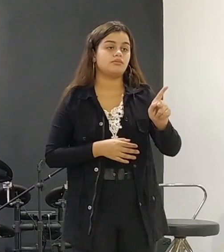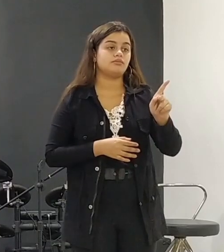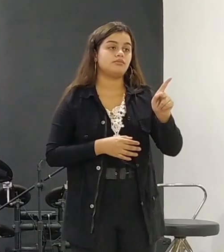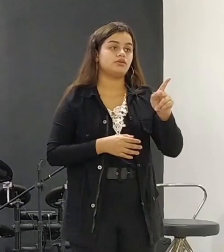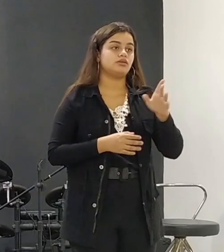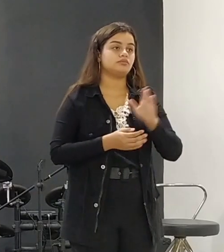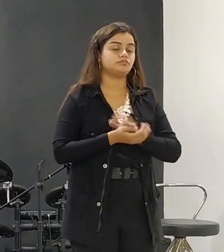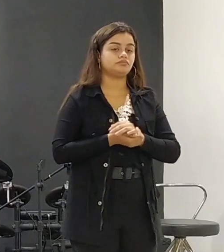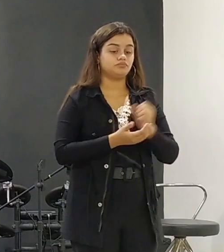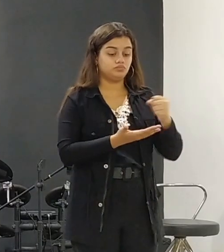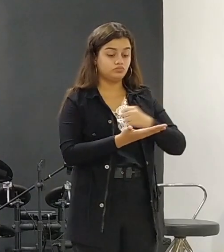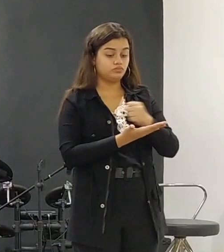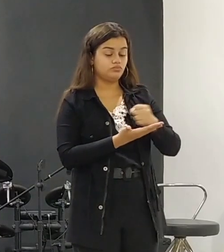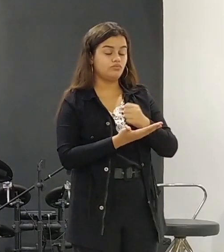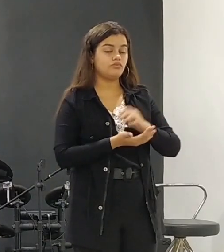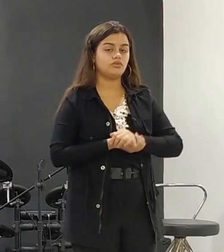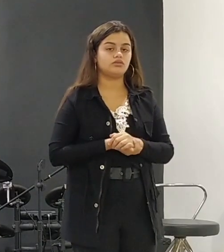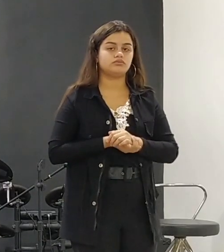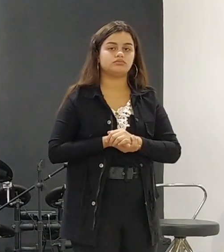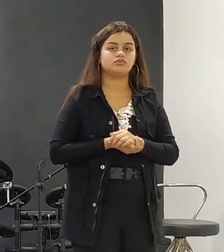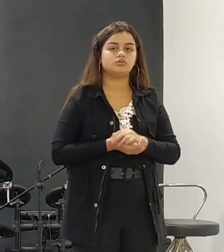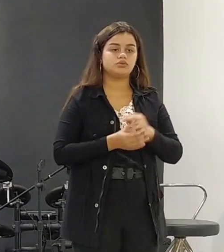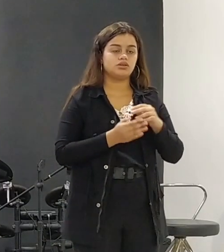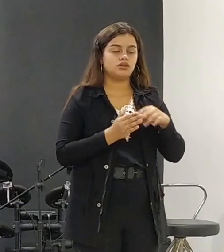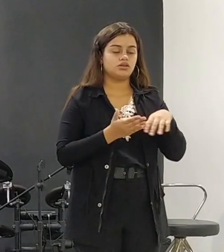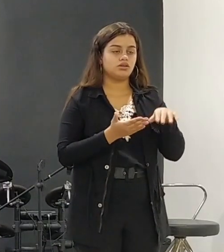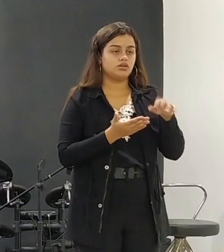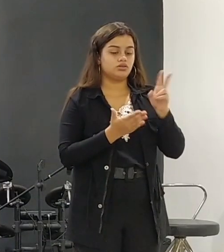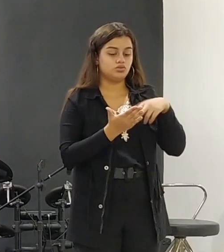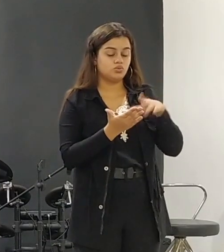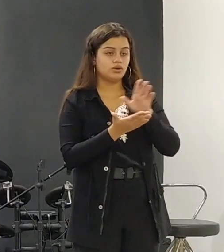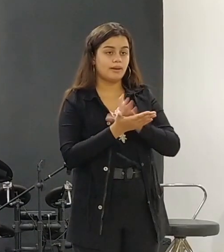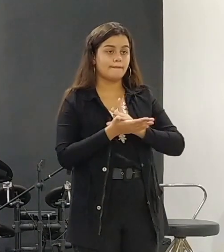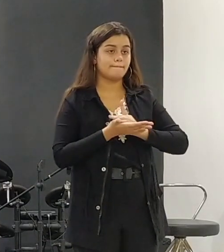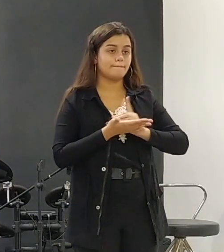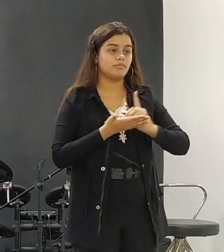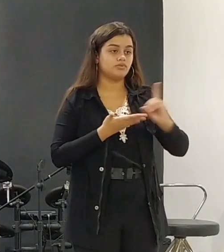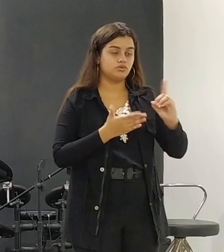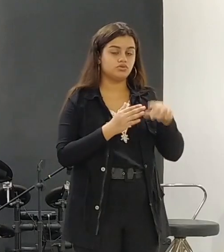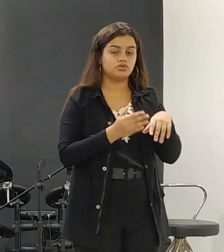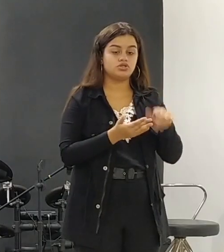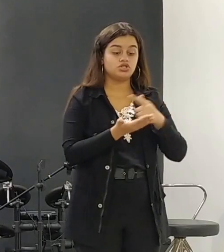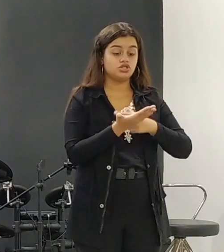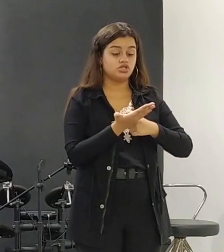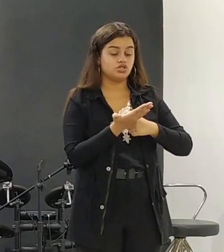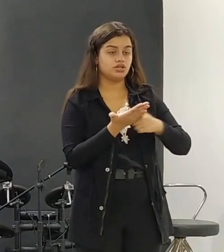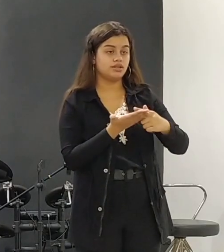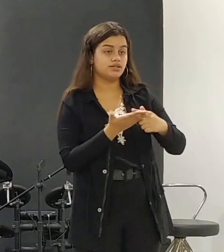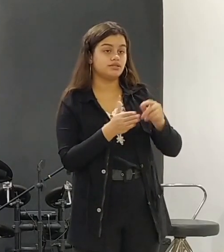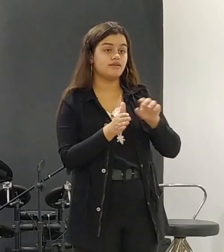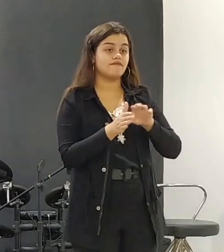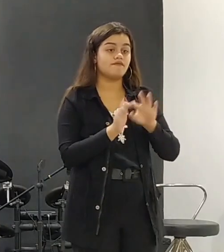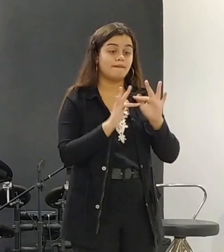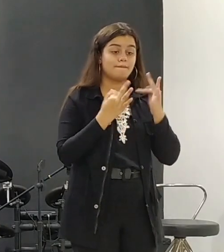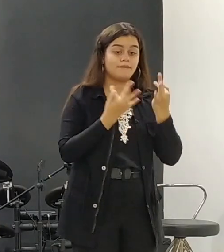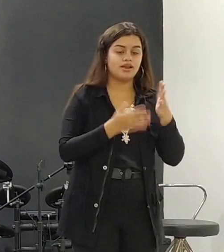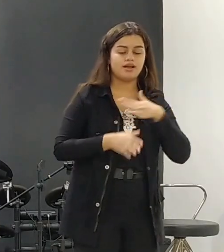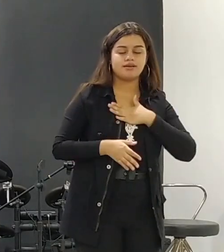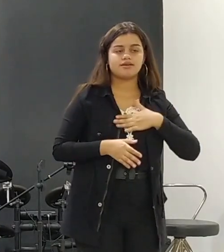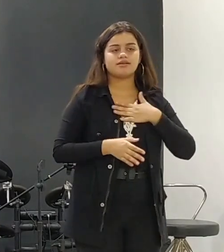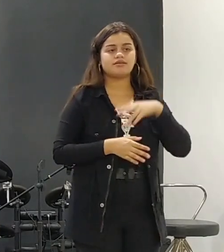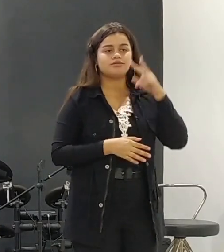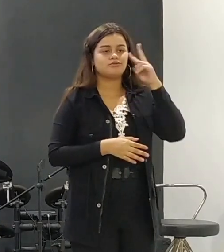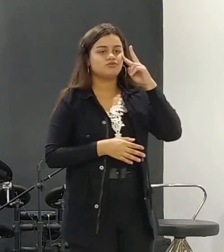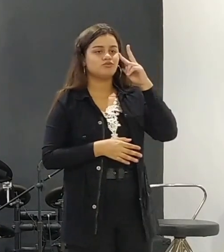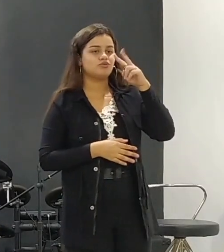projeto de Deus para o homem. Como está escrito em Gênesis, a família agrada aos olhos de Deus, porque quando